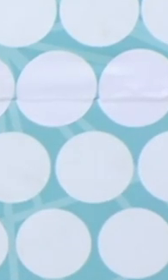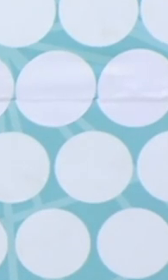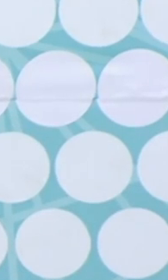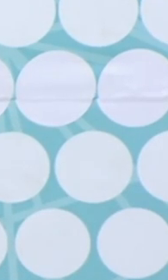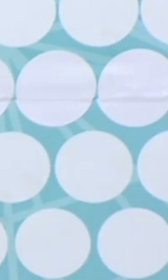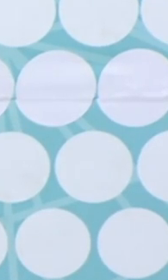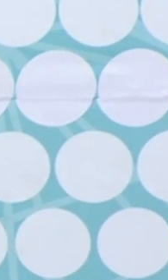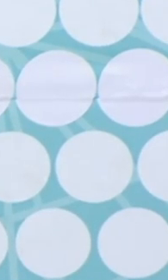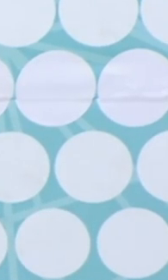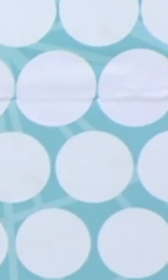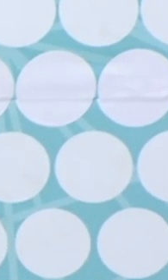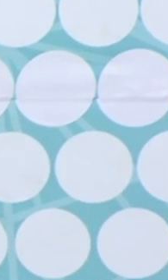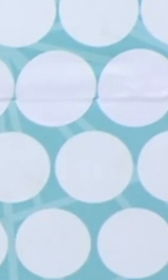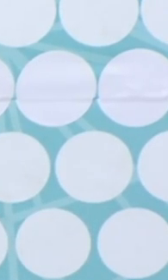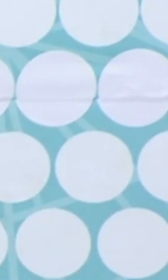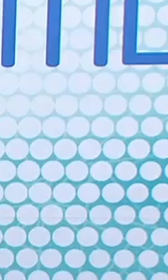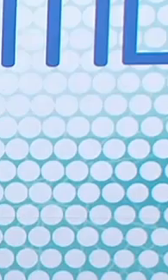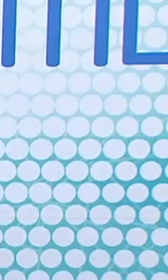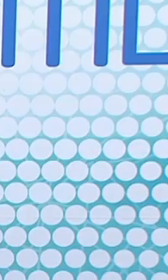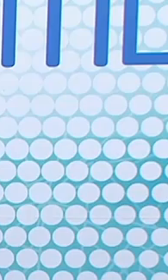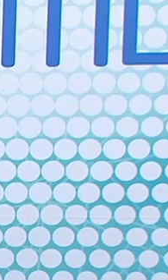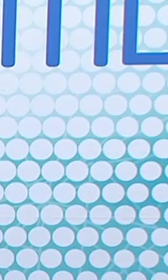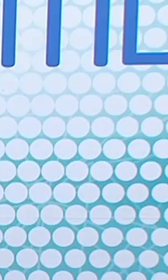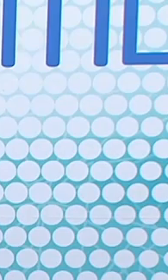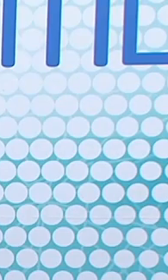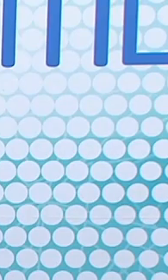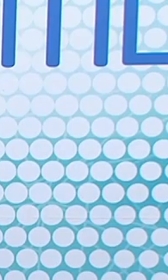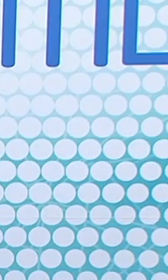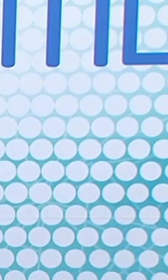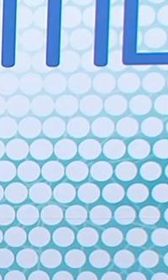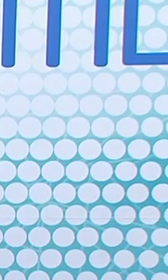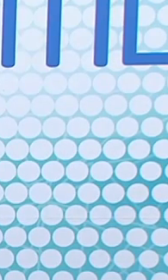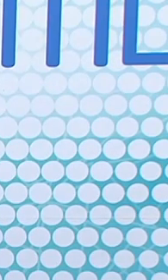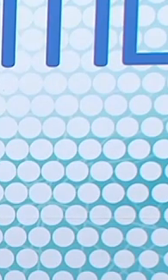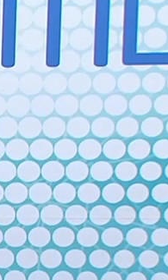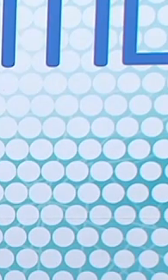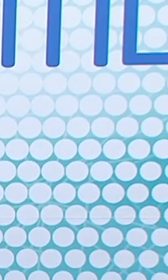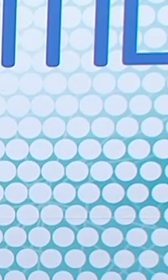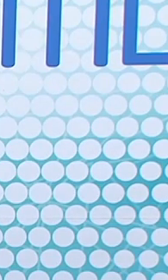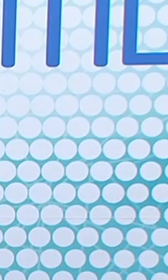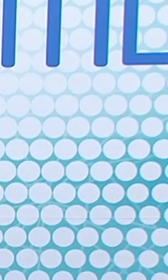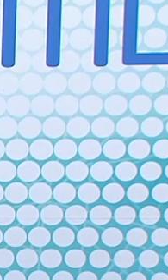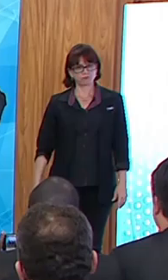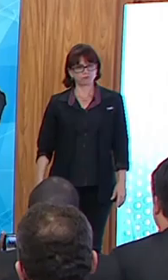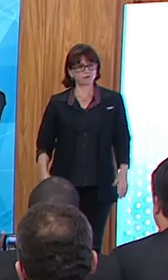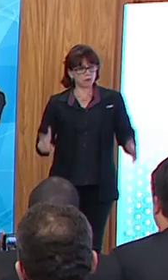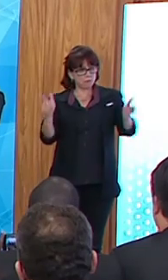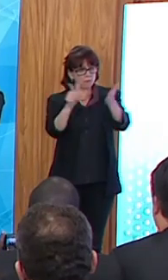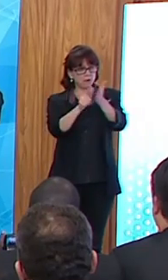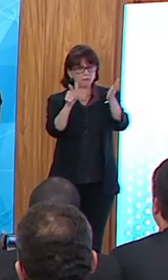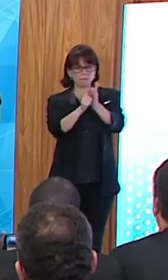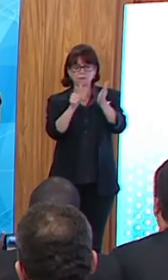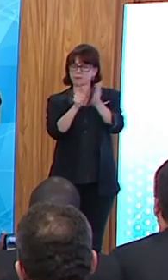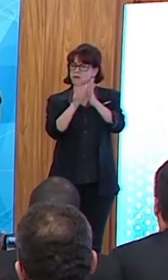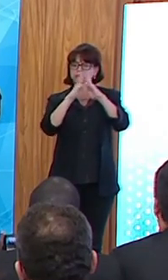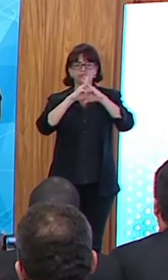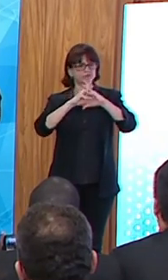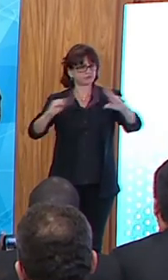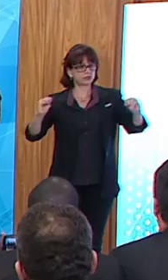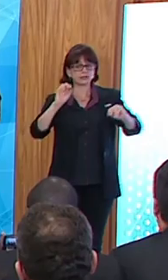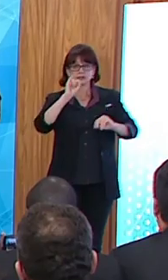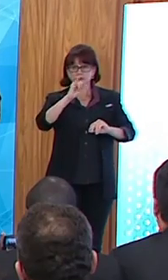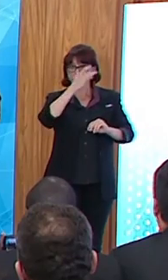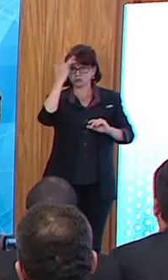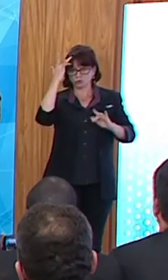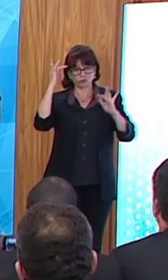da educação que vai verificar se aquela pessoa é estudante ou não é estudante quem ainda não está conectado com a internet